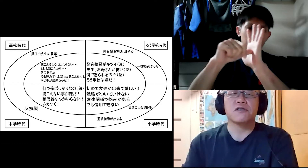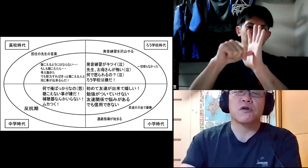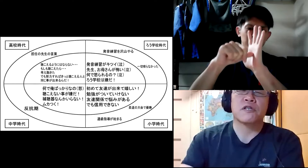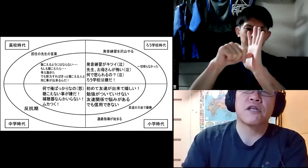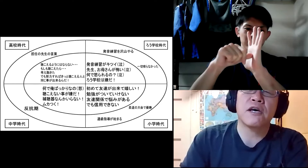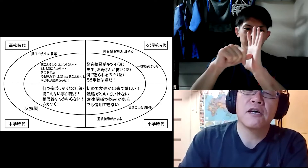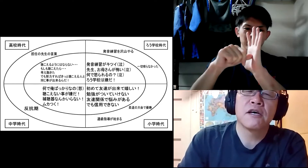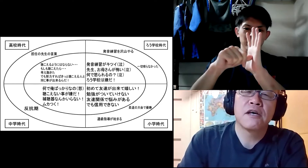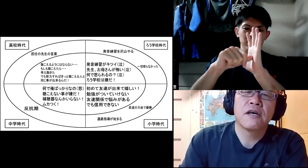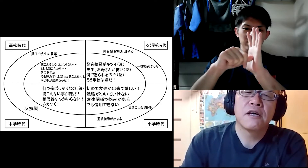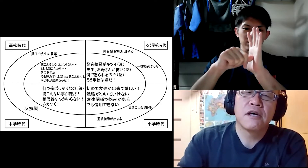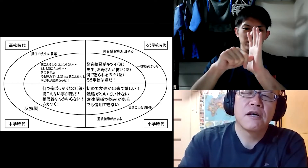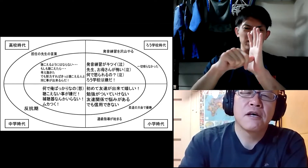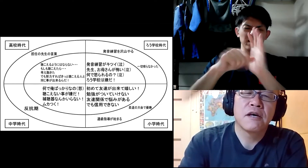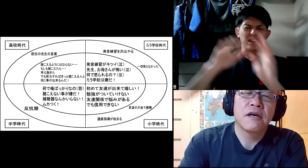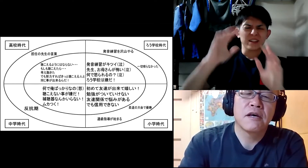入学式の時ですね。